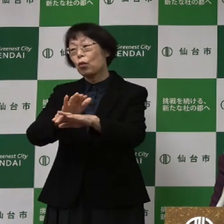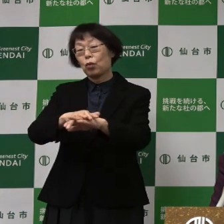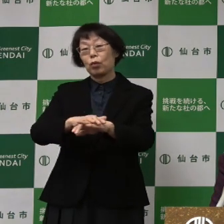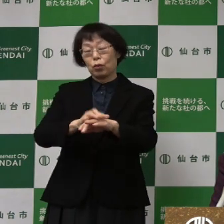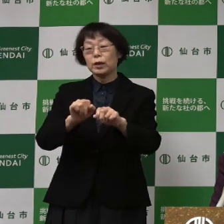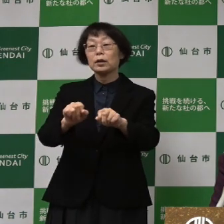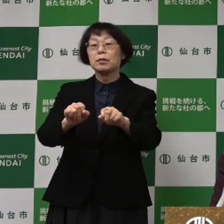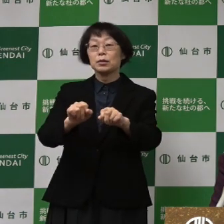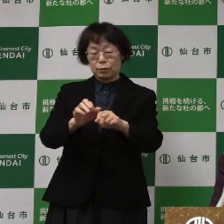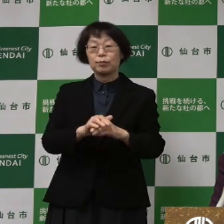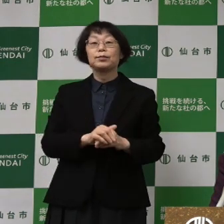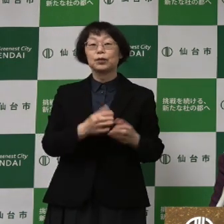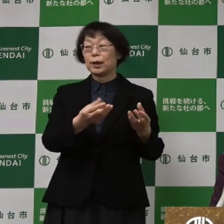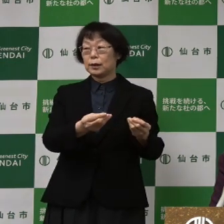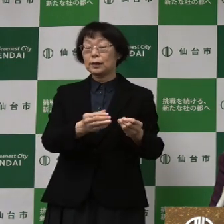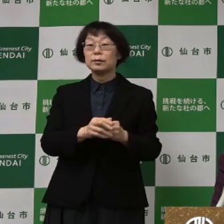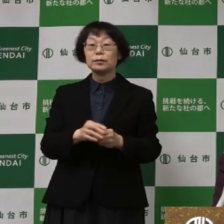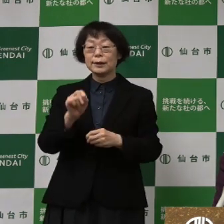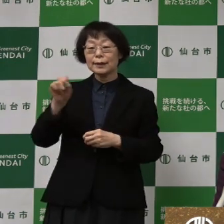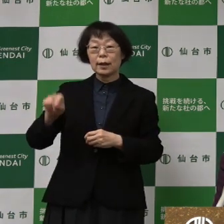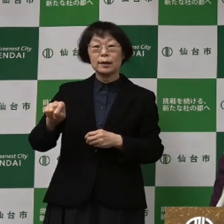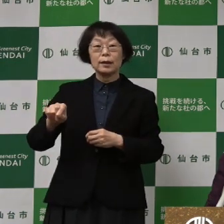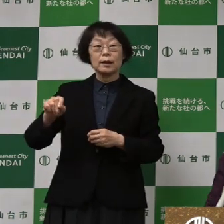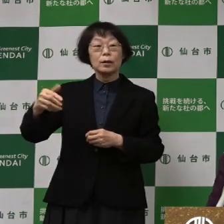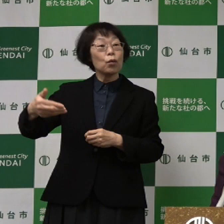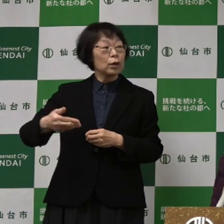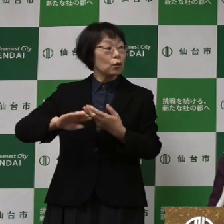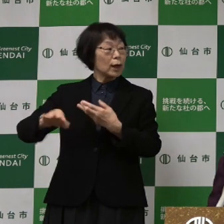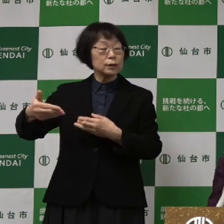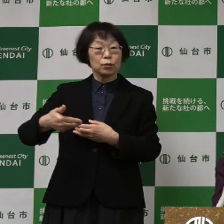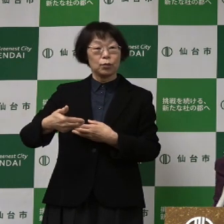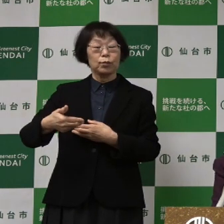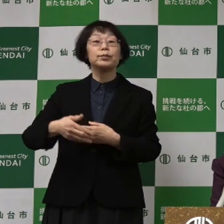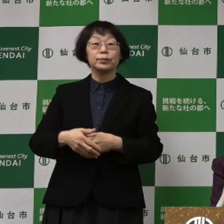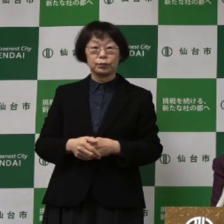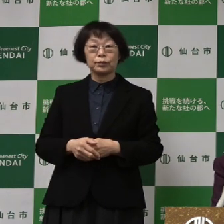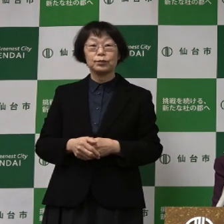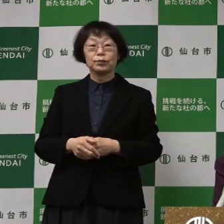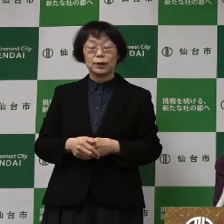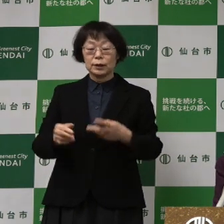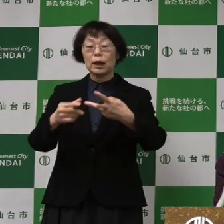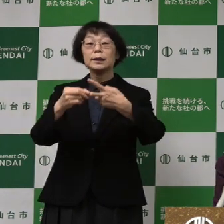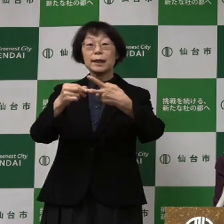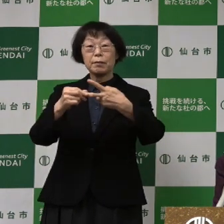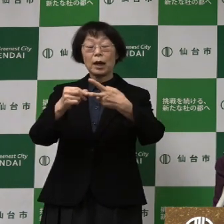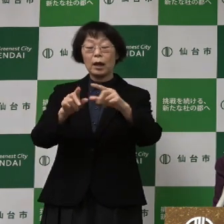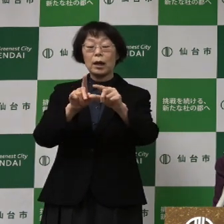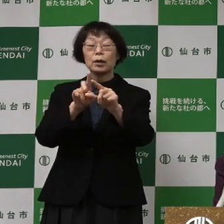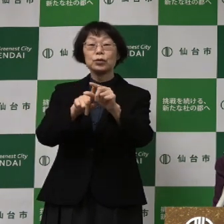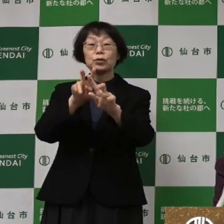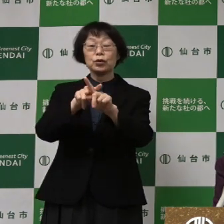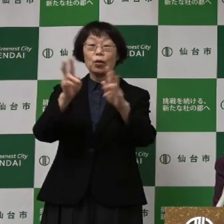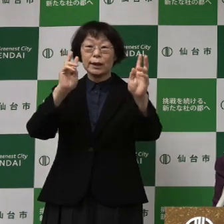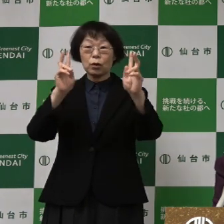はい、ご質問他によろしいでしょうか。はい、それでは2点目、中小企業と